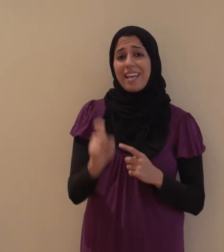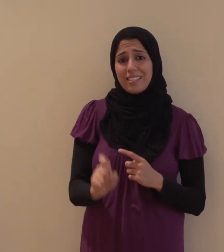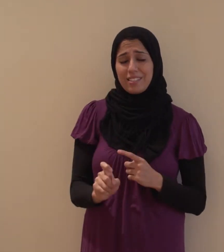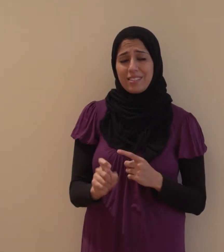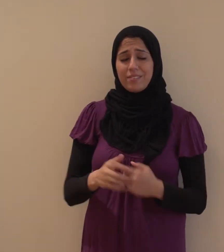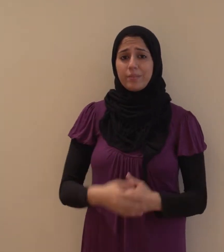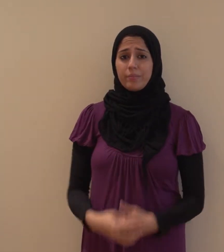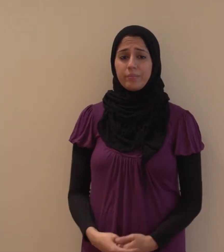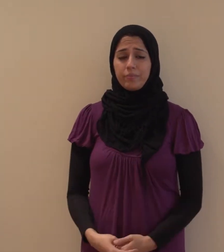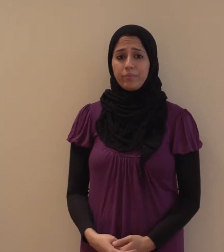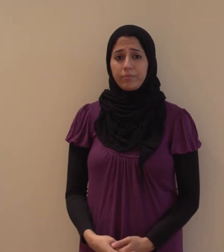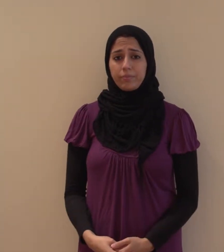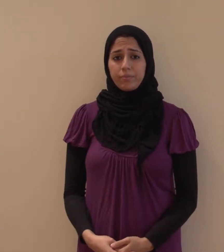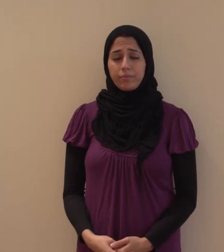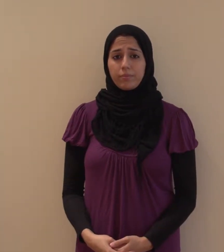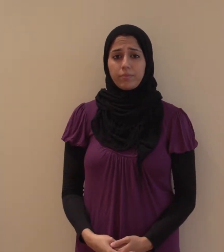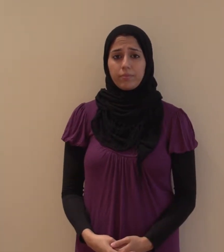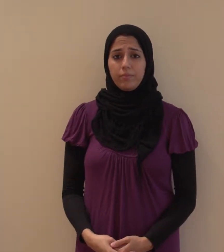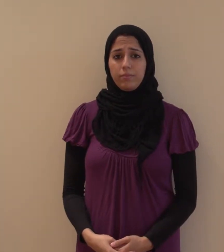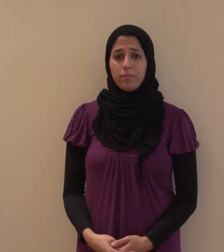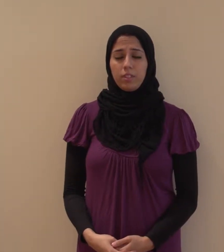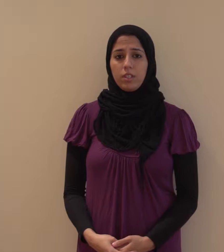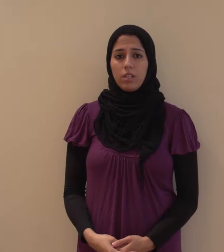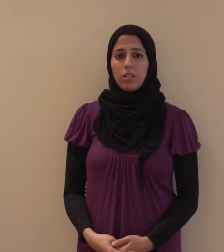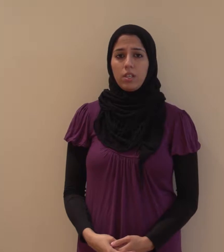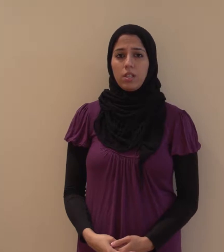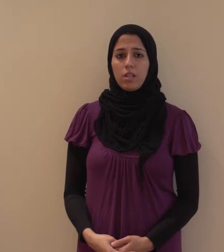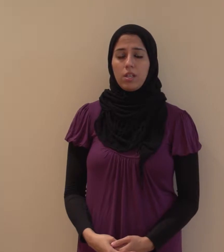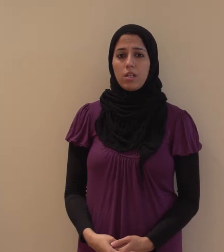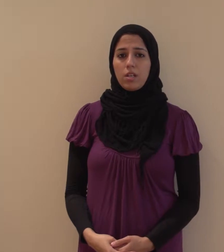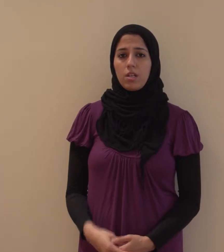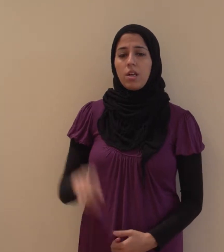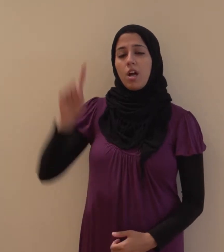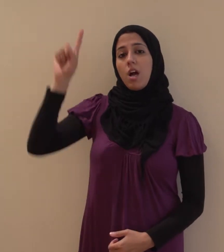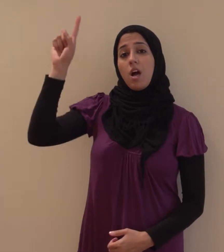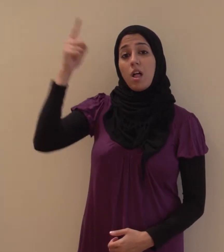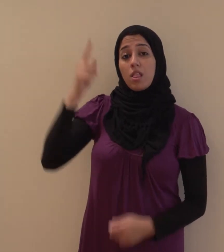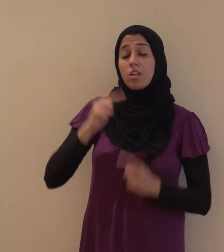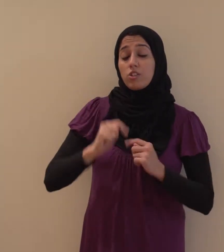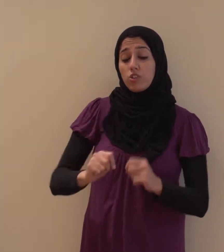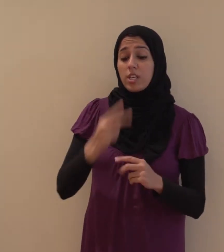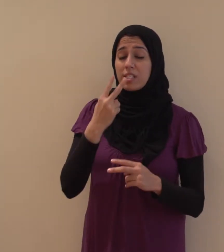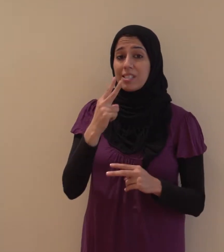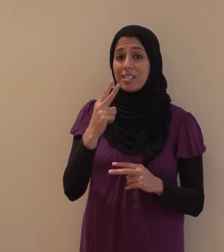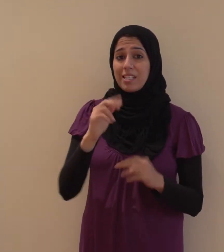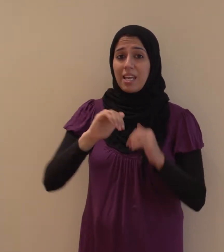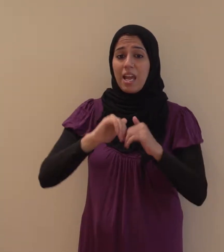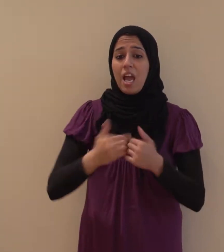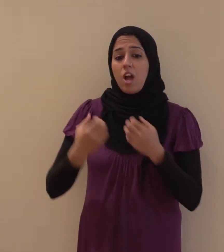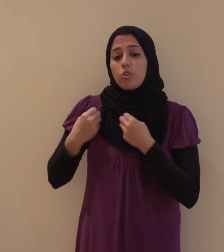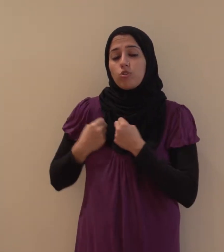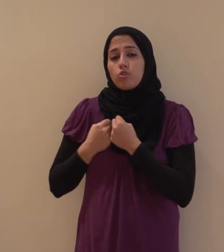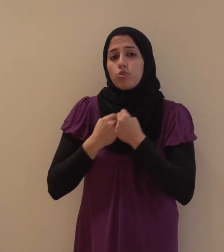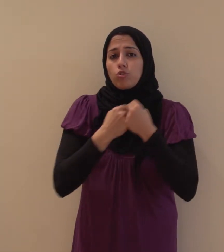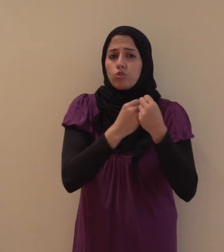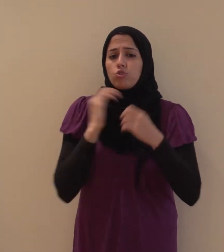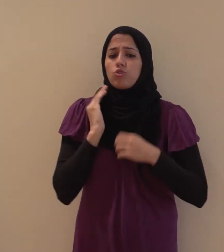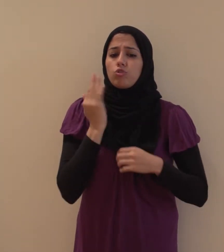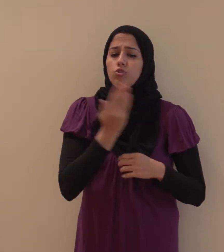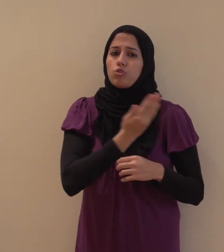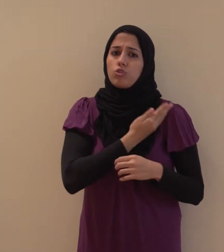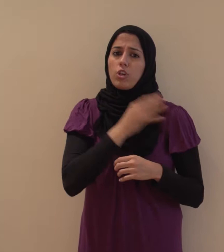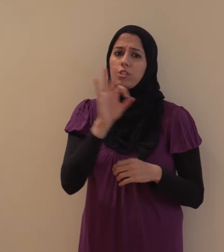ta'ala. He is trying to see us that how strong we are in our faith, in our belief. وَإِلَيْنَا تُرْجَعُونَ. And Allah says